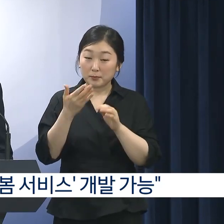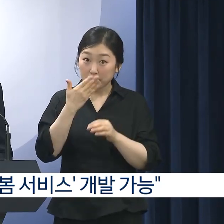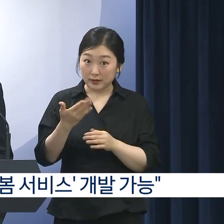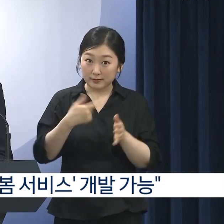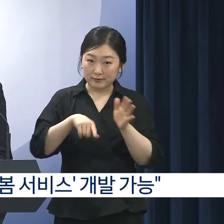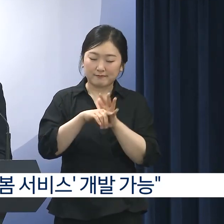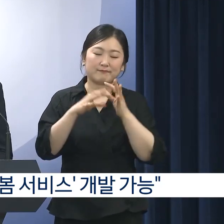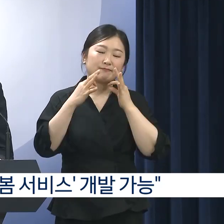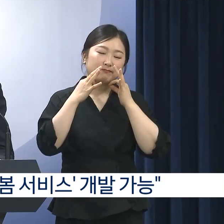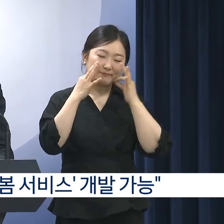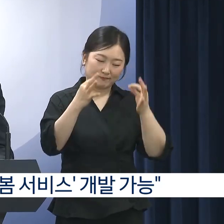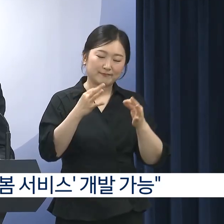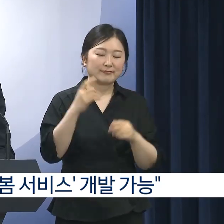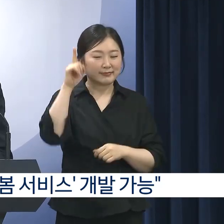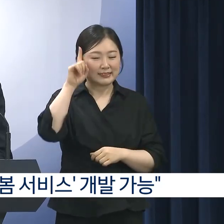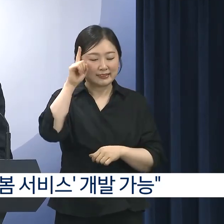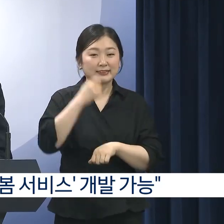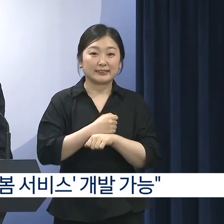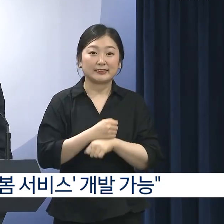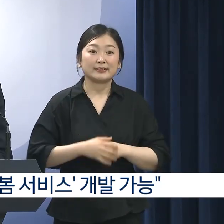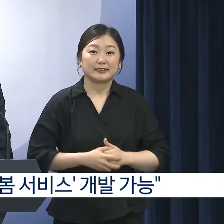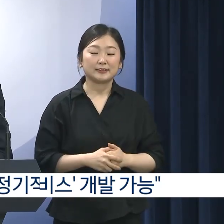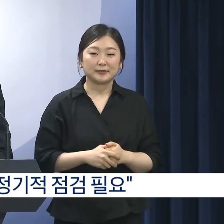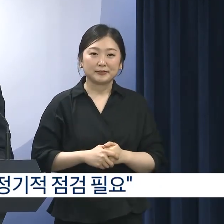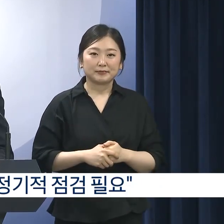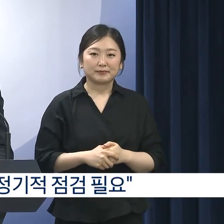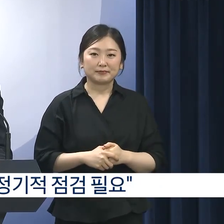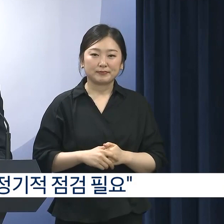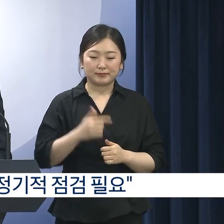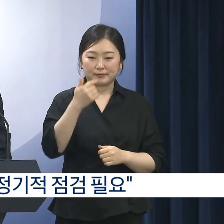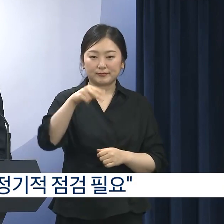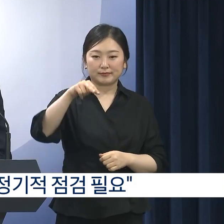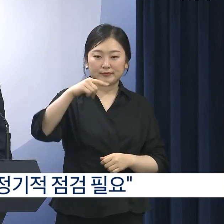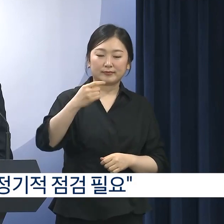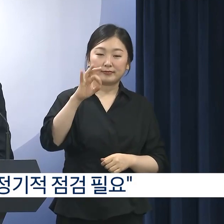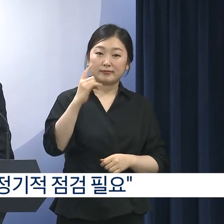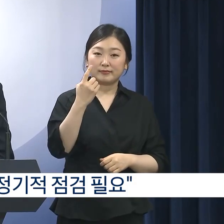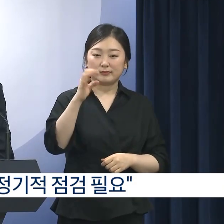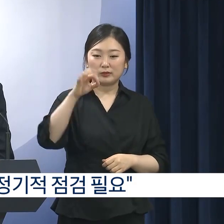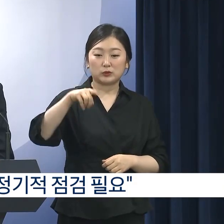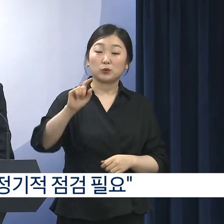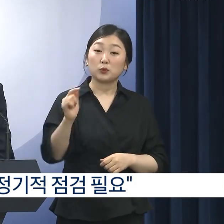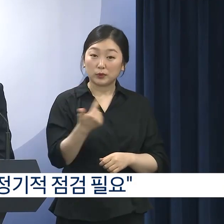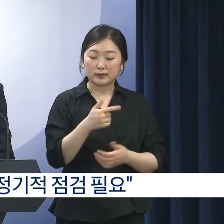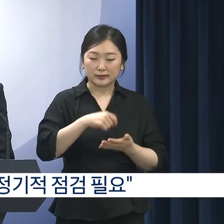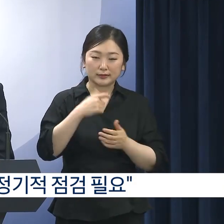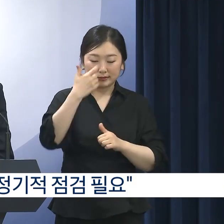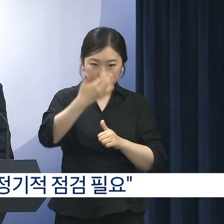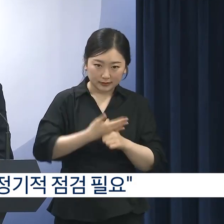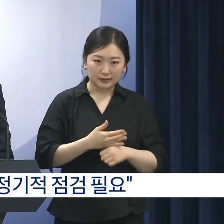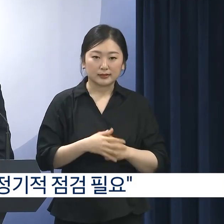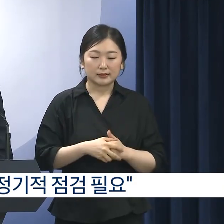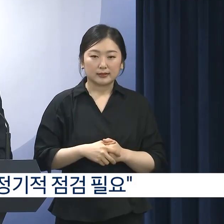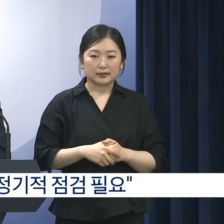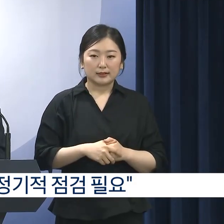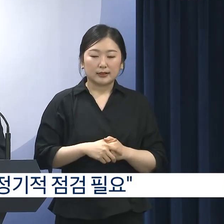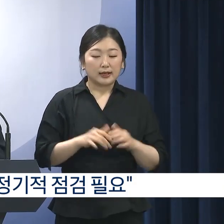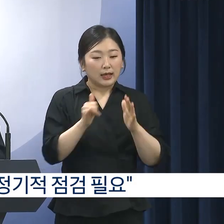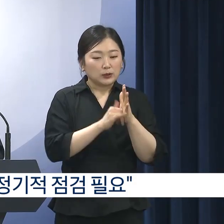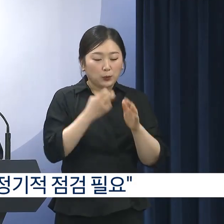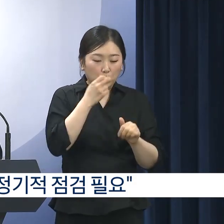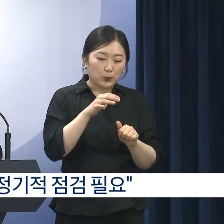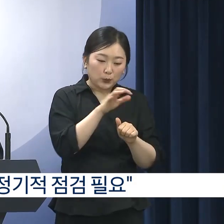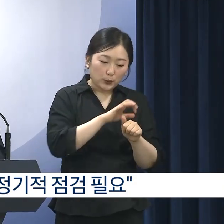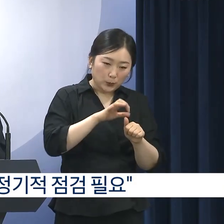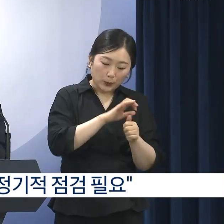네, 두 번째 질의는 뉴스원 강승재 기자님께서 해주셨습니다. 가족 돌봄 청년에 대한 사회 서비스 제공 외에